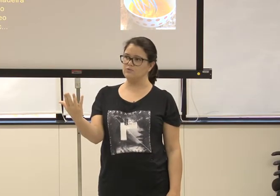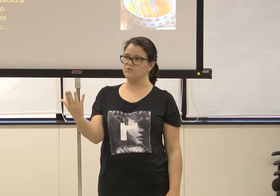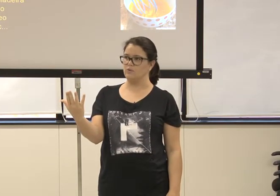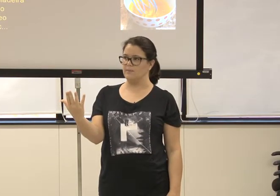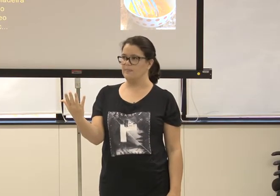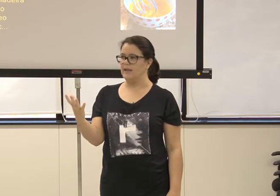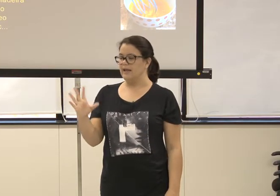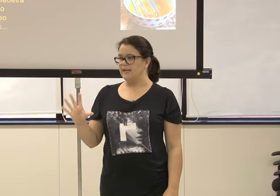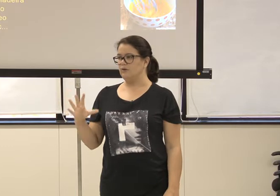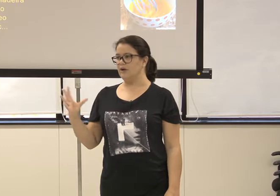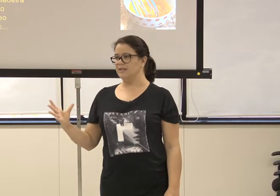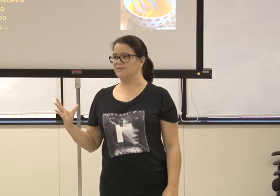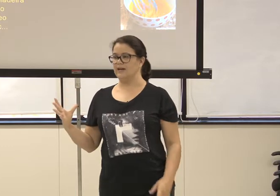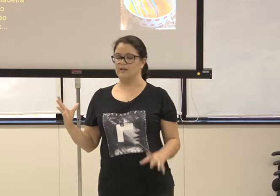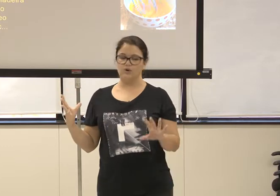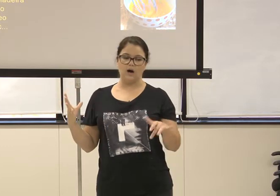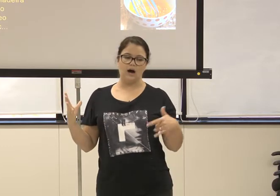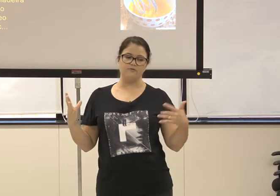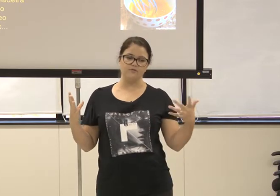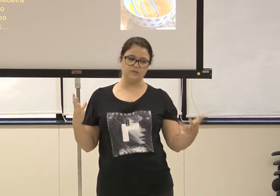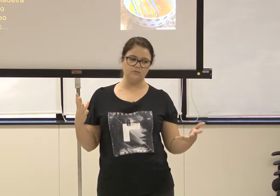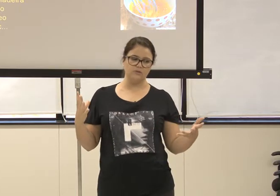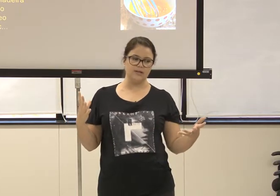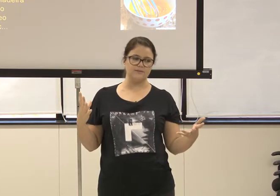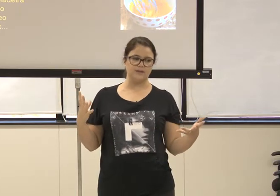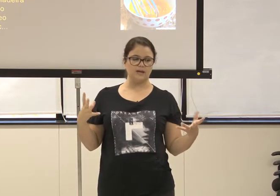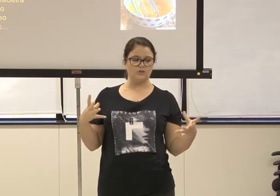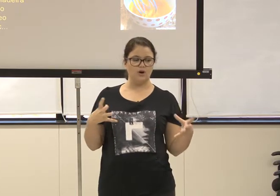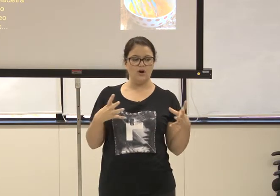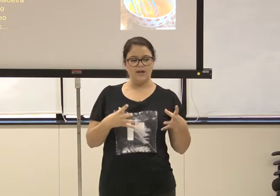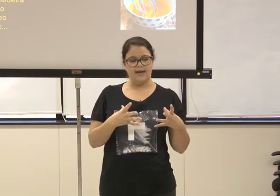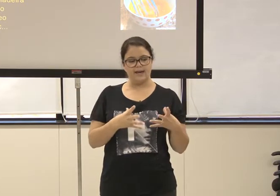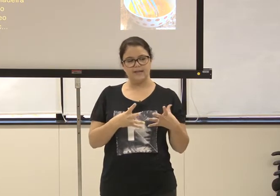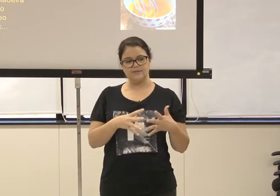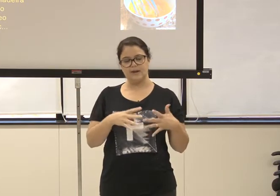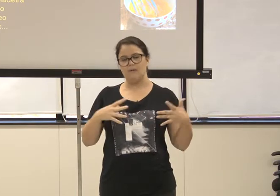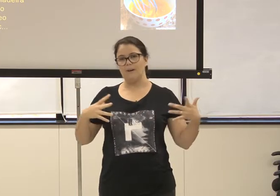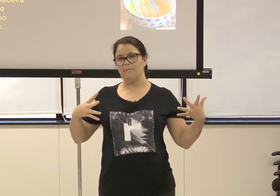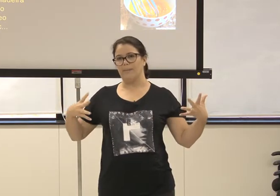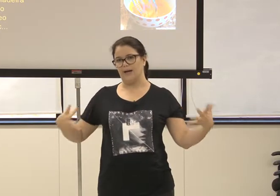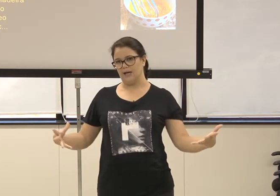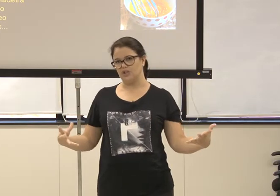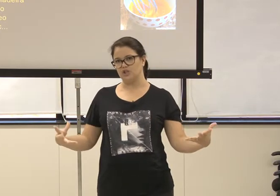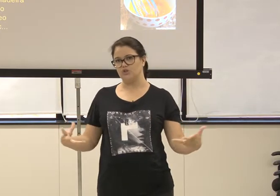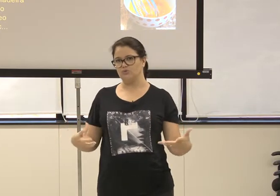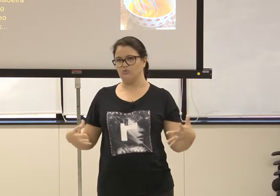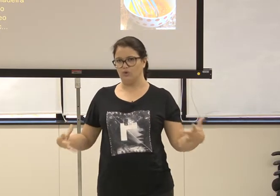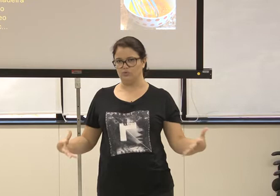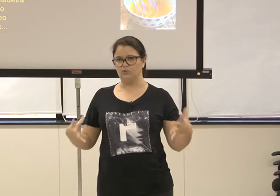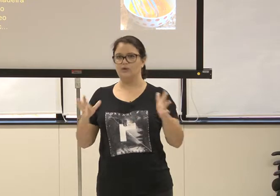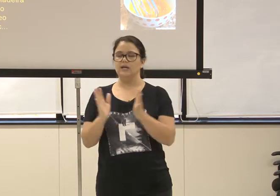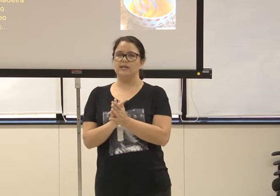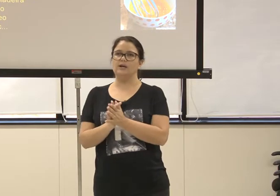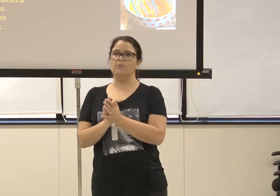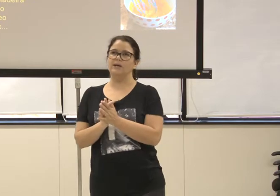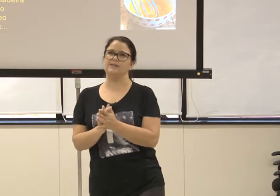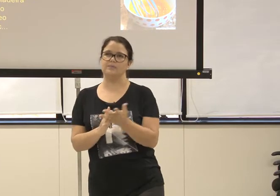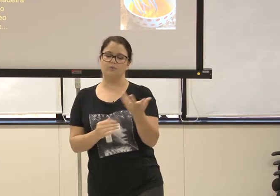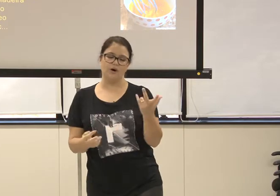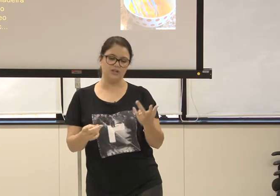sua. E o classificador, a função do classificador é classificar uma parte de um todo. Então, por exemplo,